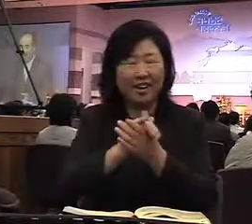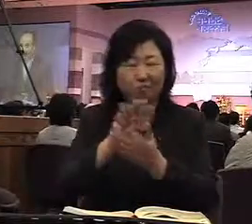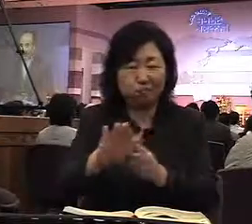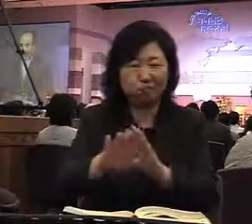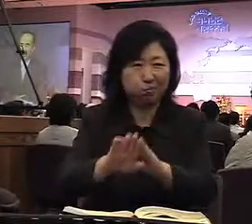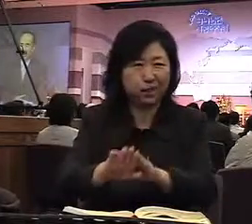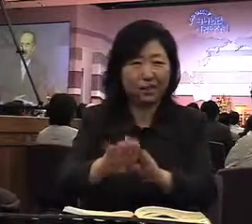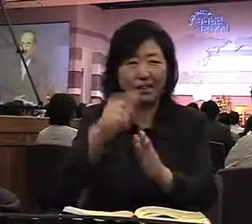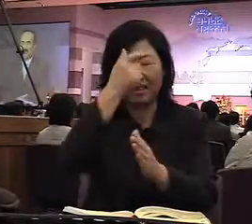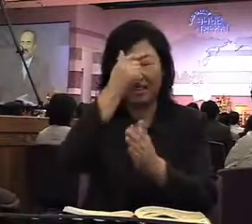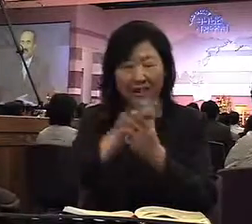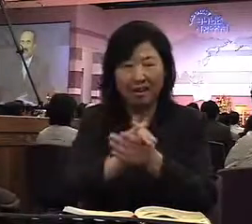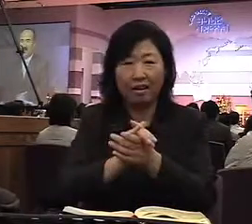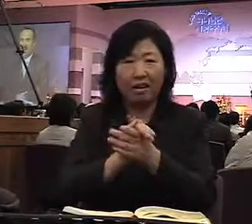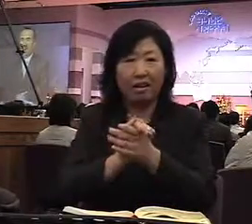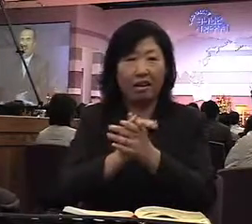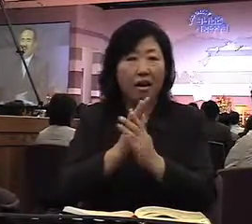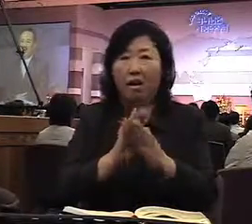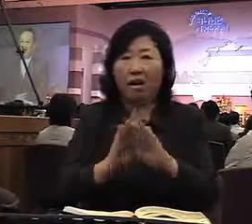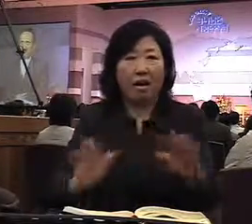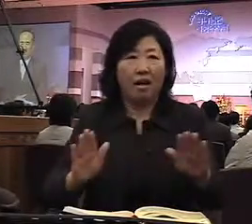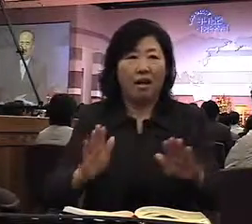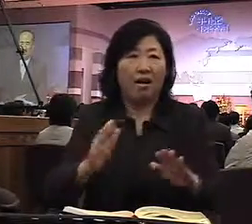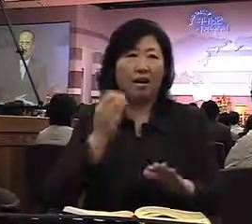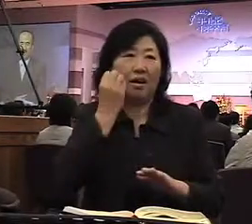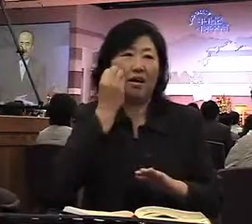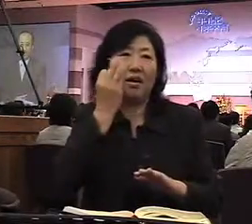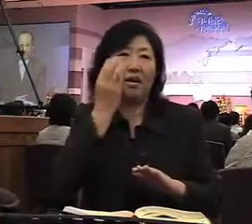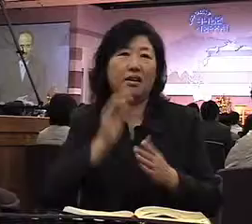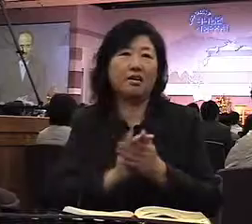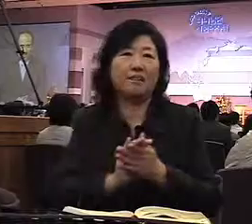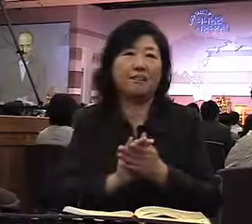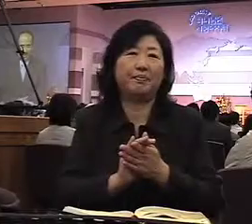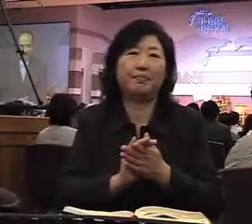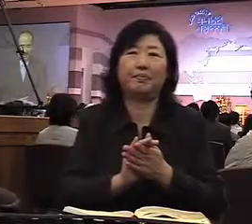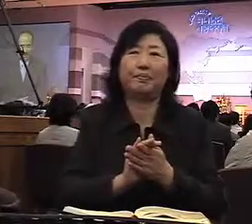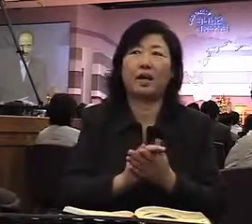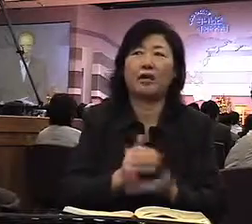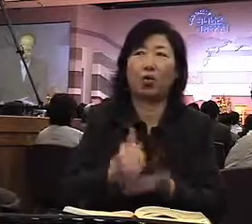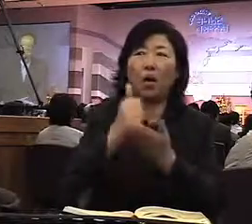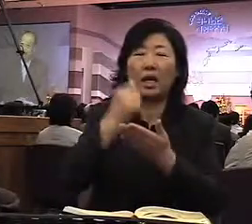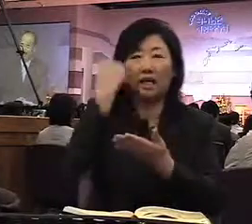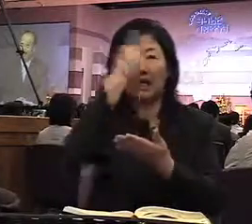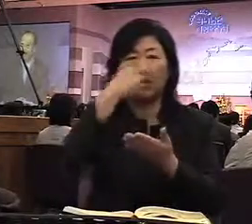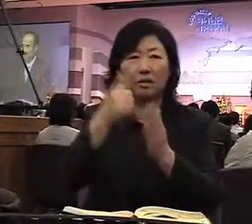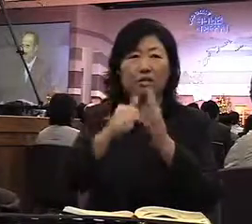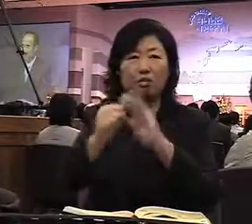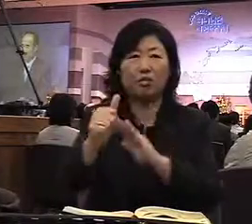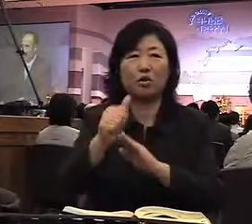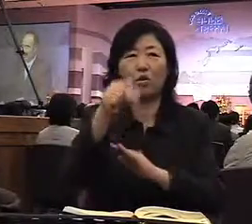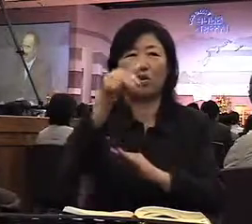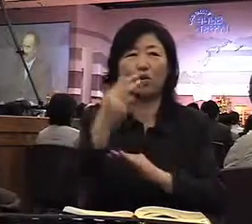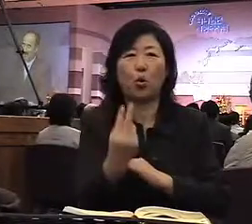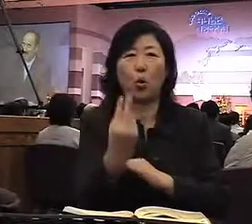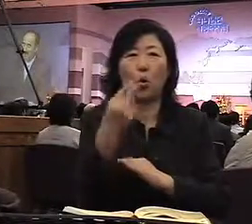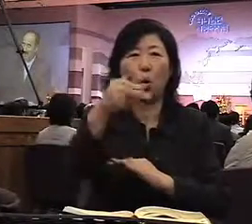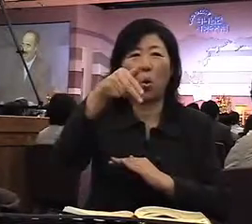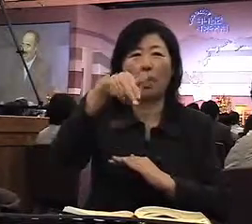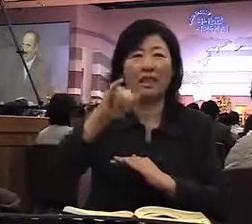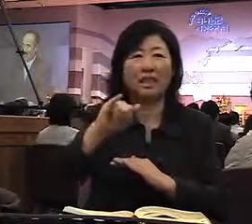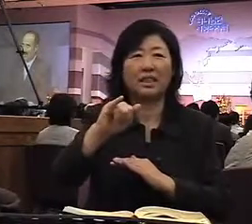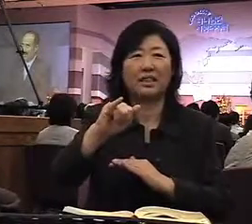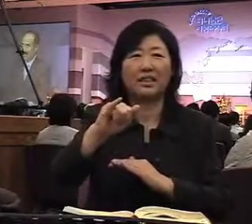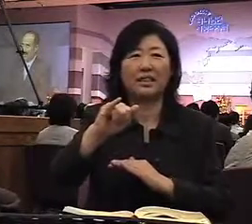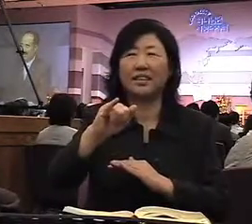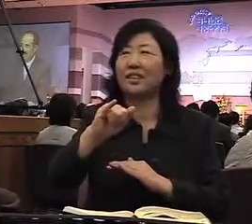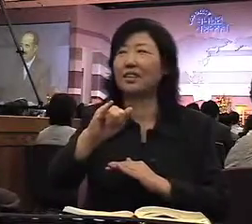신기해요. 여러분 저는 제가 존경하는 인물 가운데 조지 워싱턴 카버가 가장 존경하는 인물입니다. 제가 영어를 잘